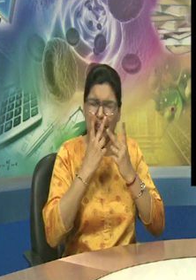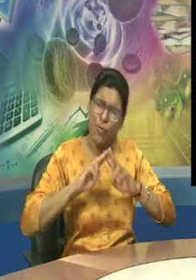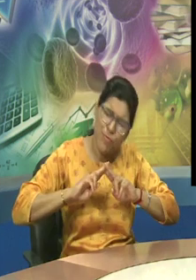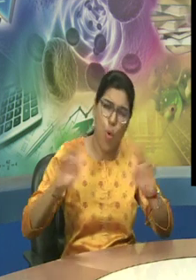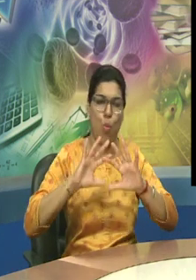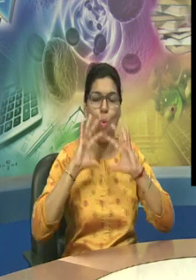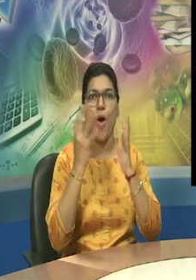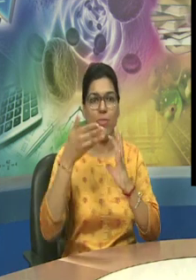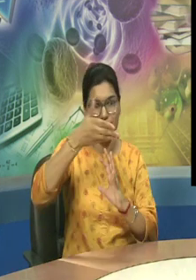प्रकाश दिखाई